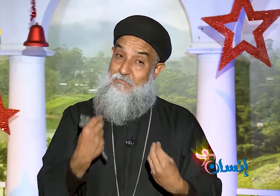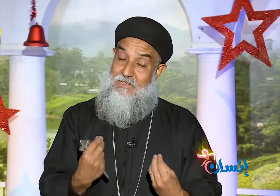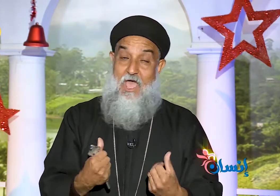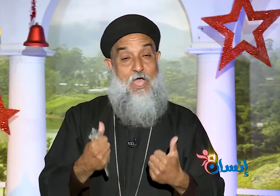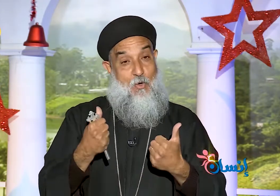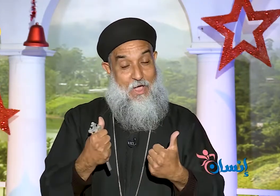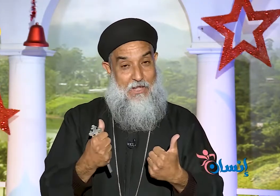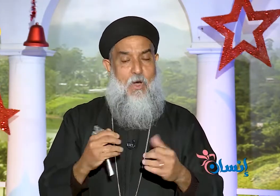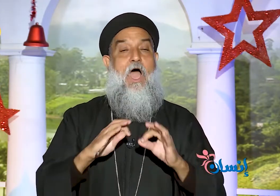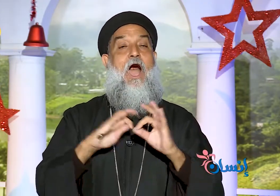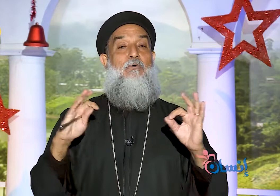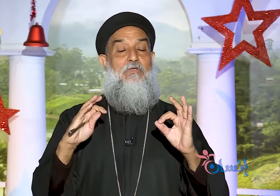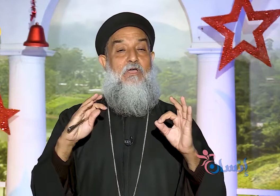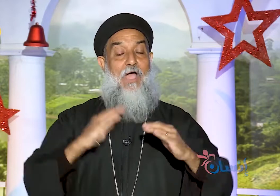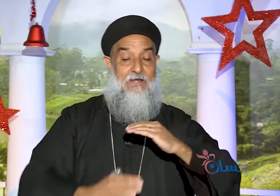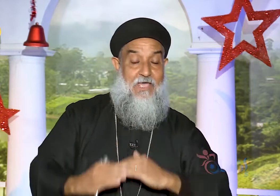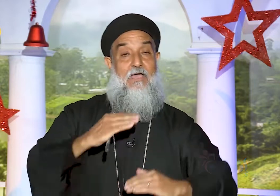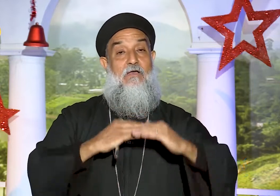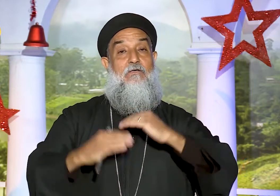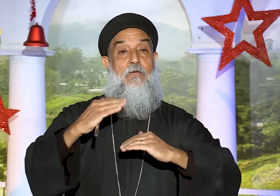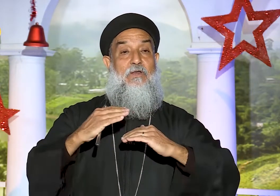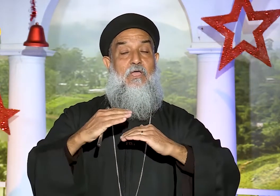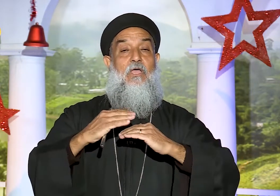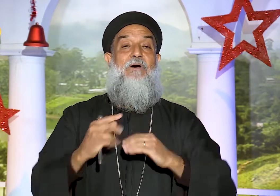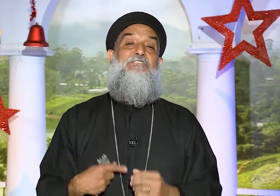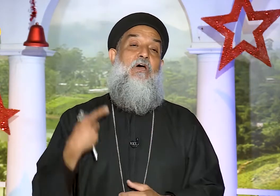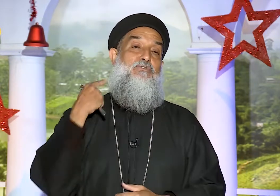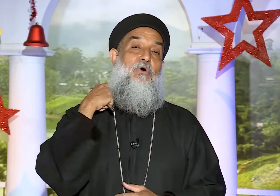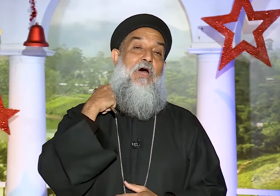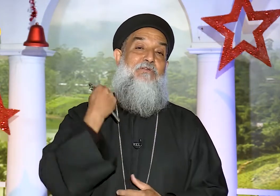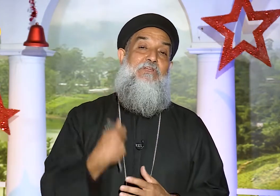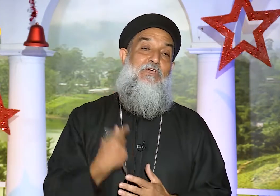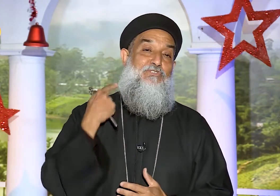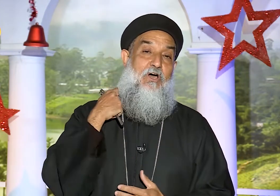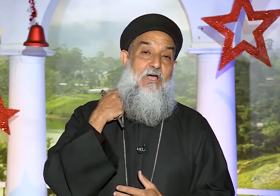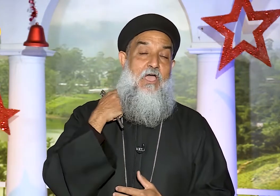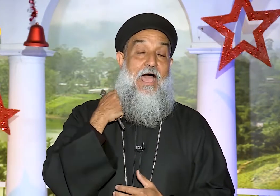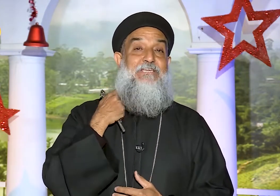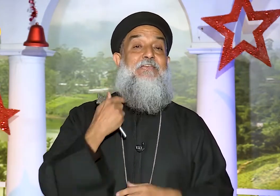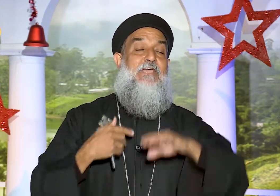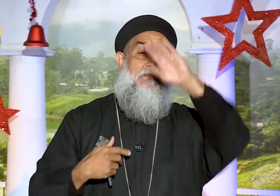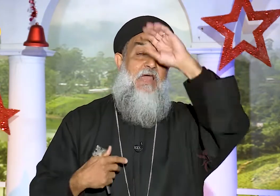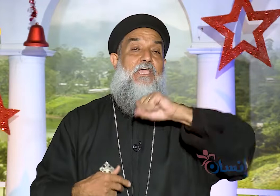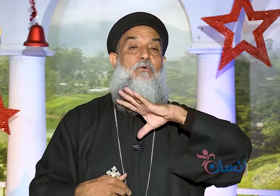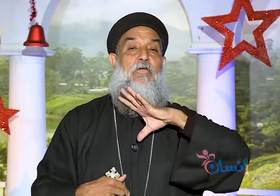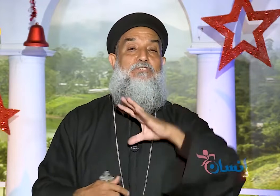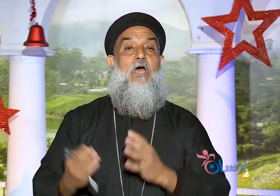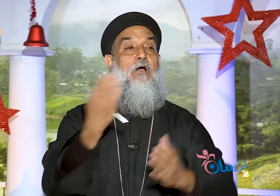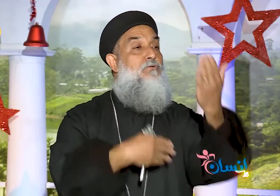جميله وحلوه قوي. يوحنا ده كبر، بس يا خساره. عارفين ليه خساره؟ عشان كان الملك الوحش هياخد